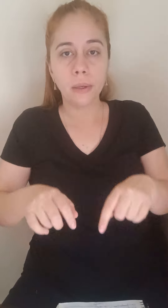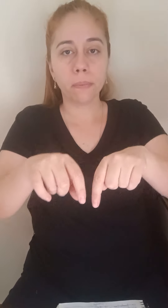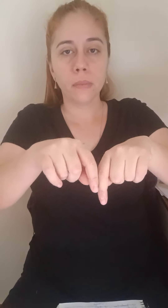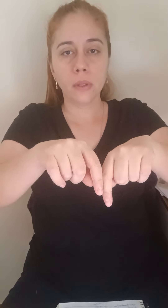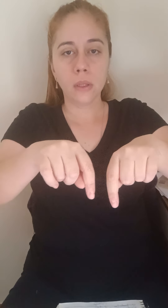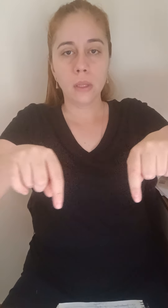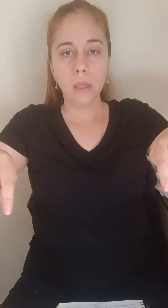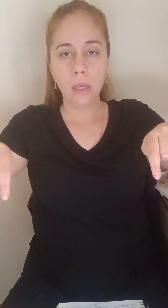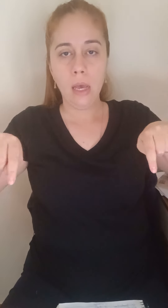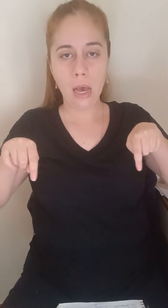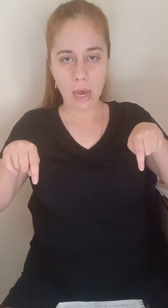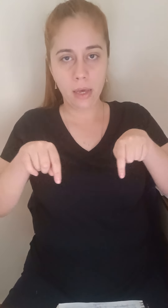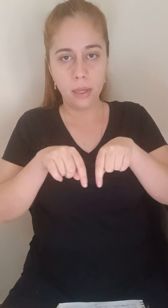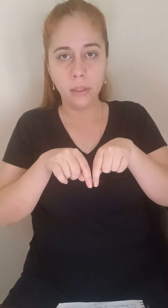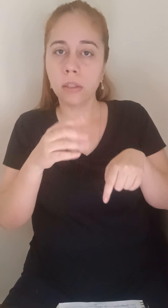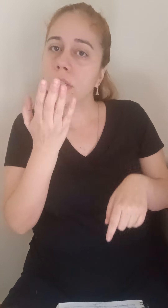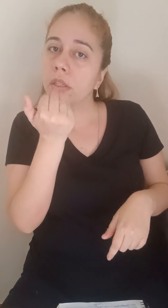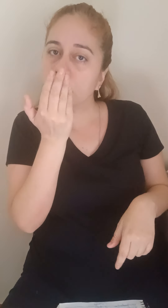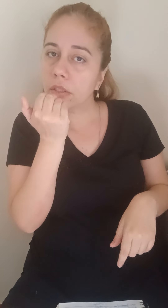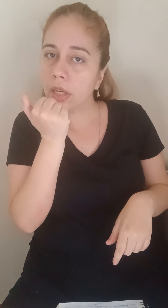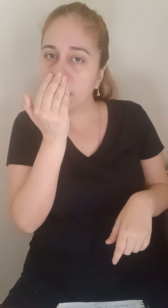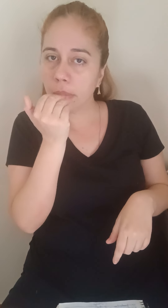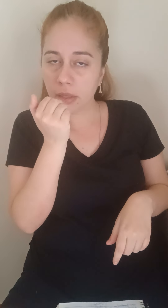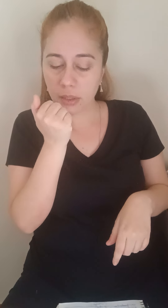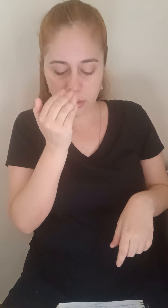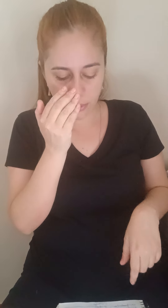cantina, área de alimentação,